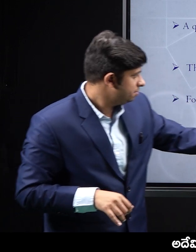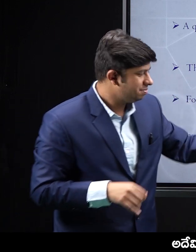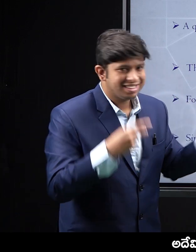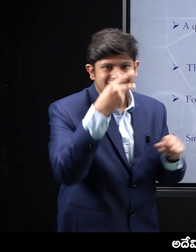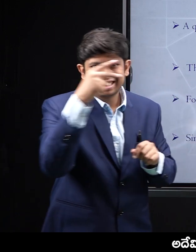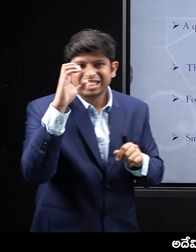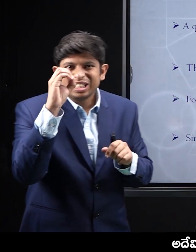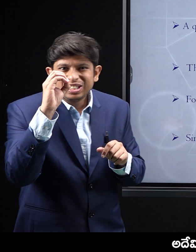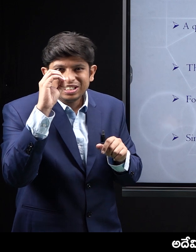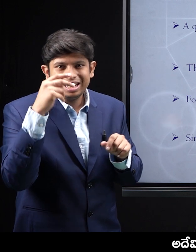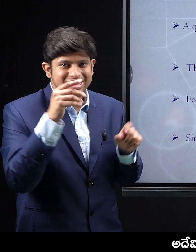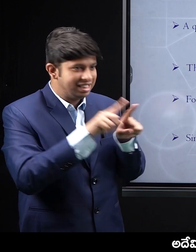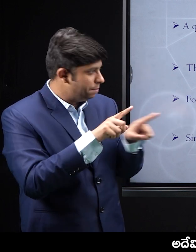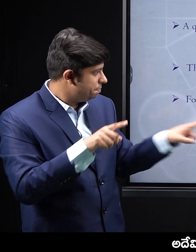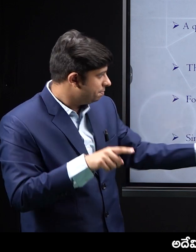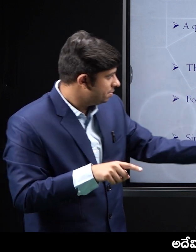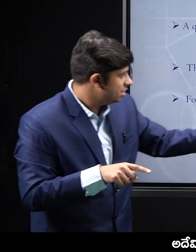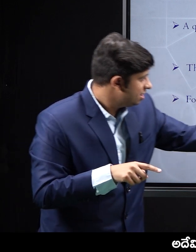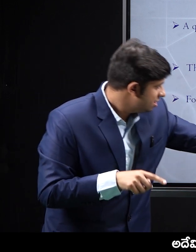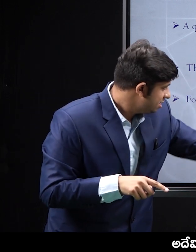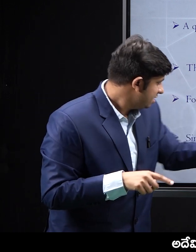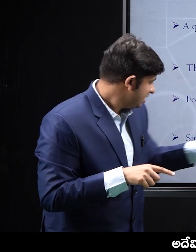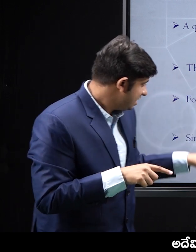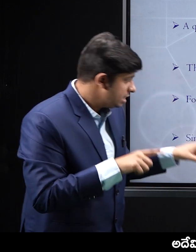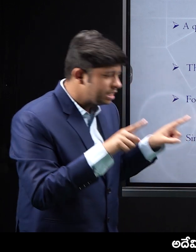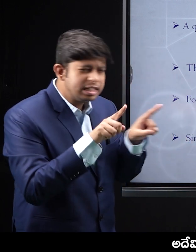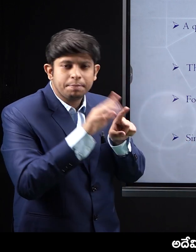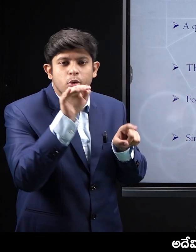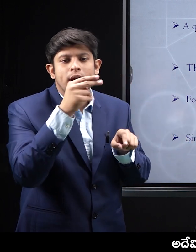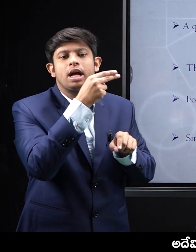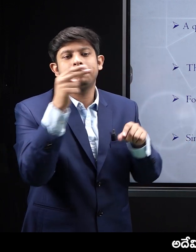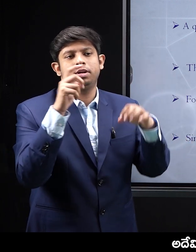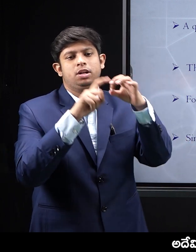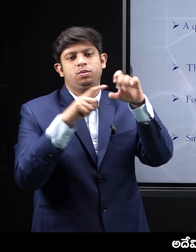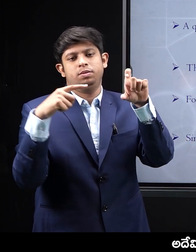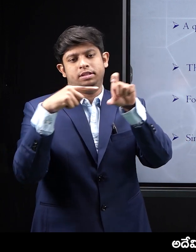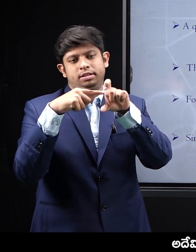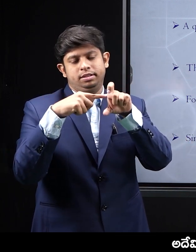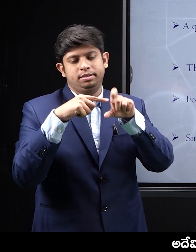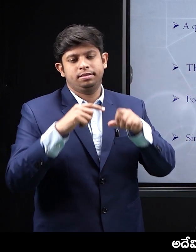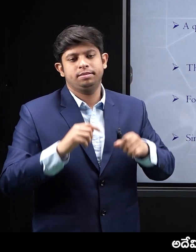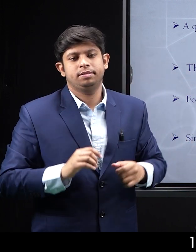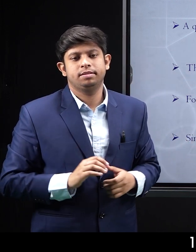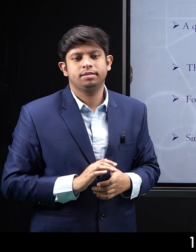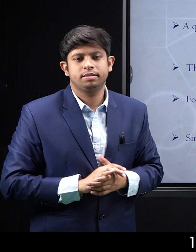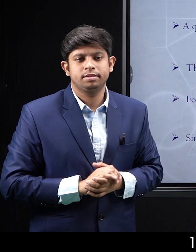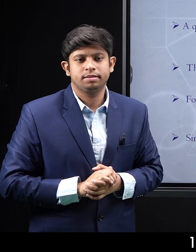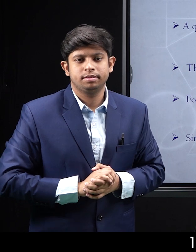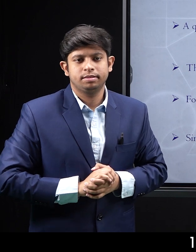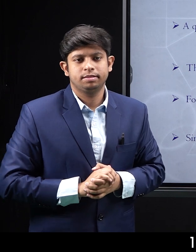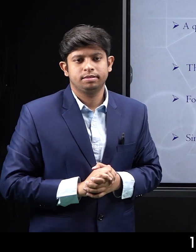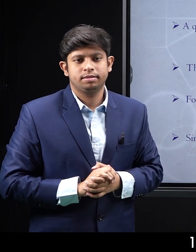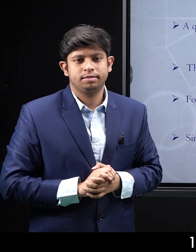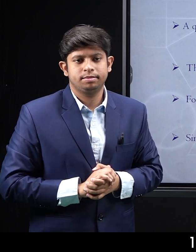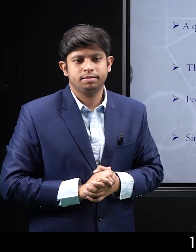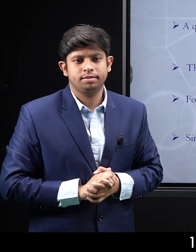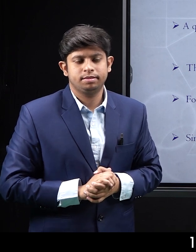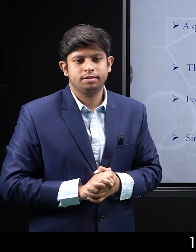ఈక్వల్ టు 0, ఎక్స్ మైనస్ 3x స్క్వేర్ ప్లస్ 2 ఈజ్ ఈక్వల్ టు 0 మరియు 1 మైనస్ ఎక్స్ స్క్వేర్ ప్లస్